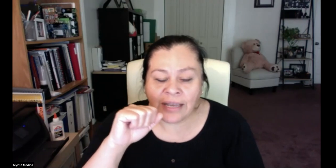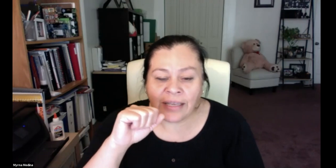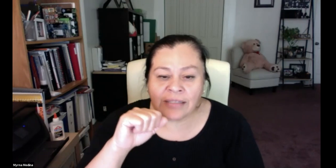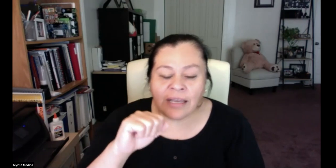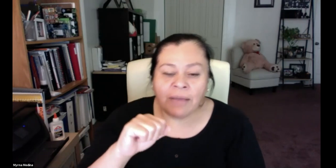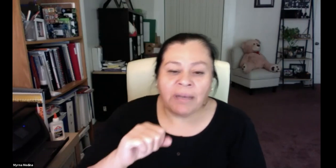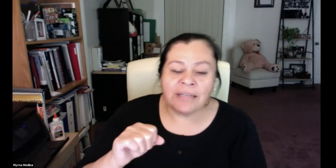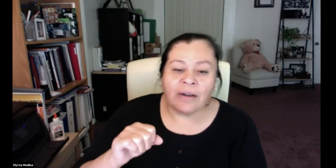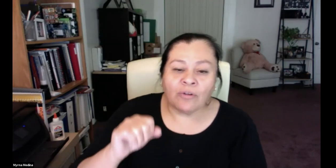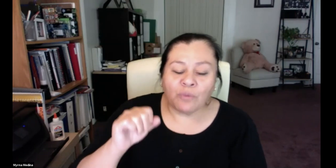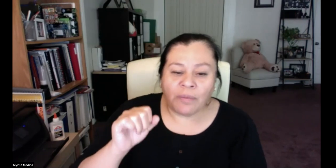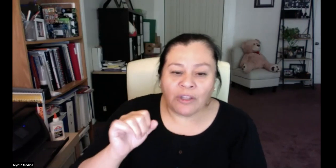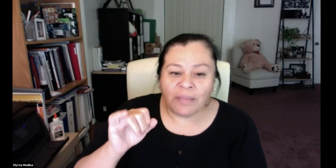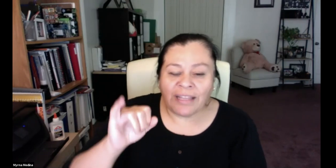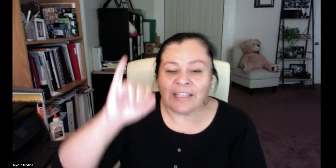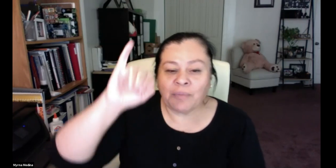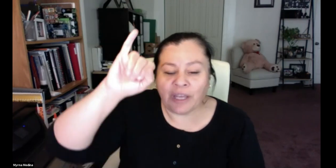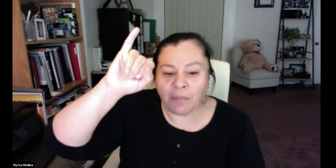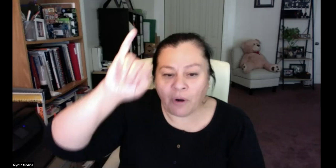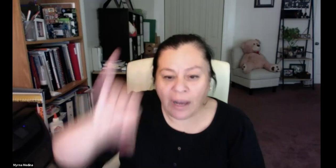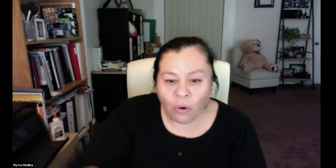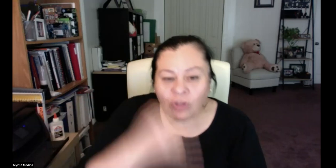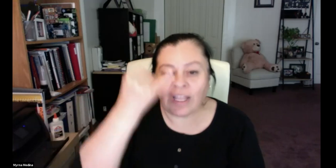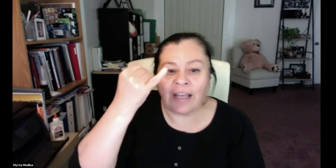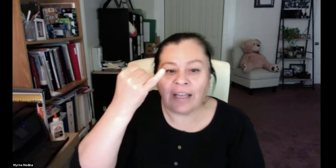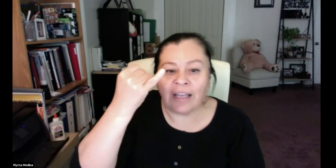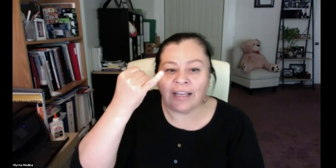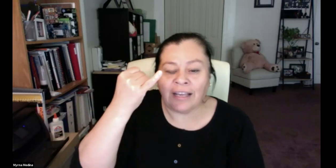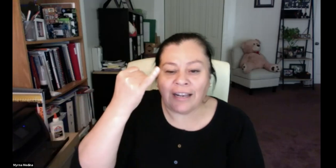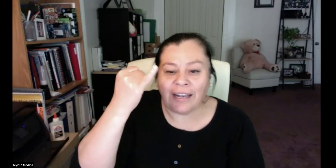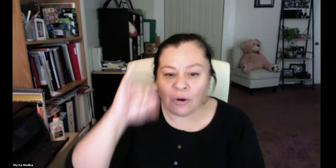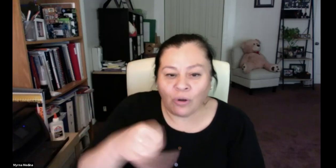hacer señas va a hacer los movimientos más grandes. Por ejemplo, la J,